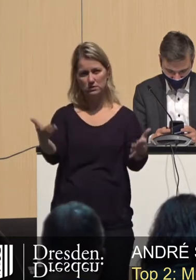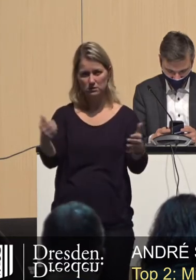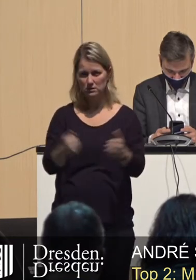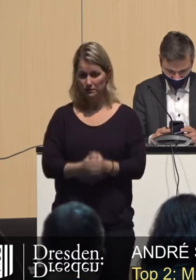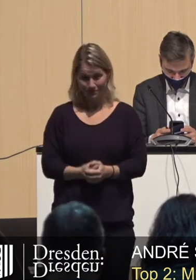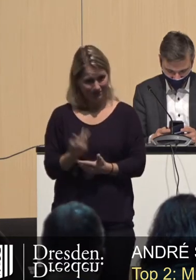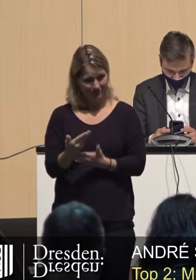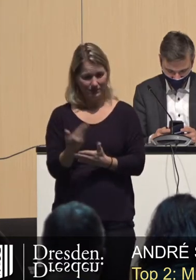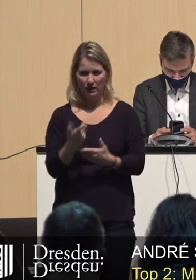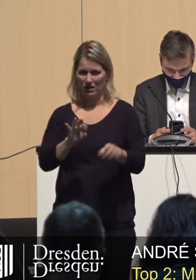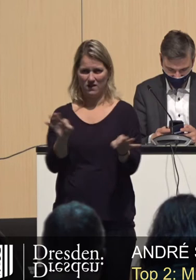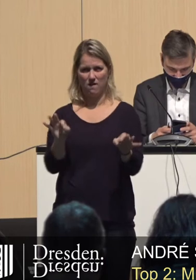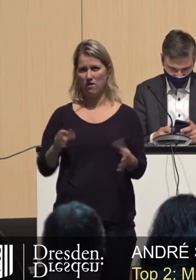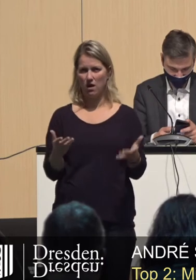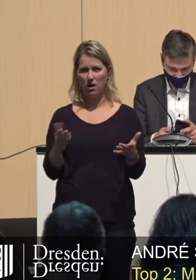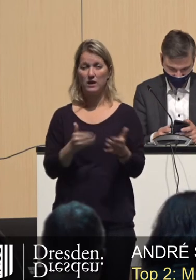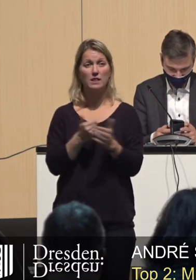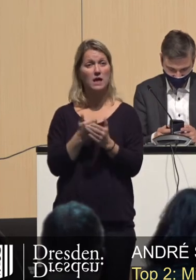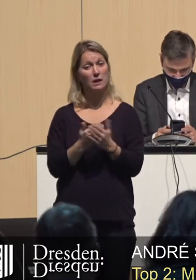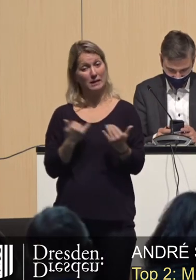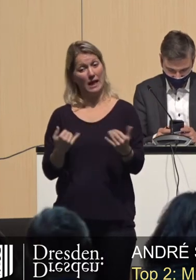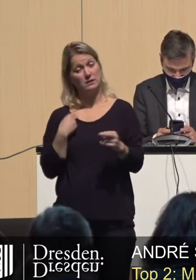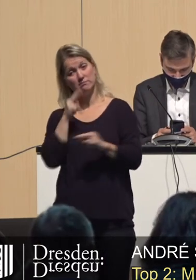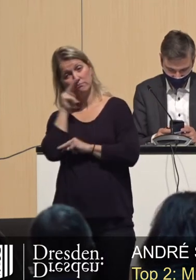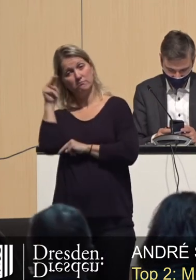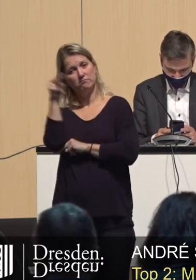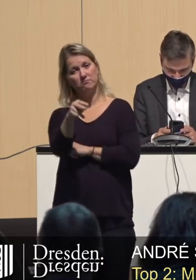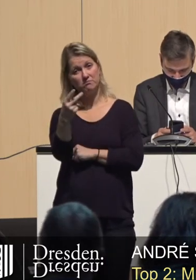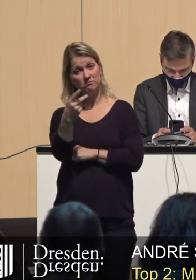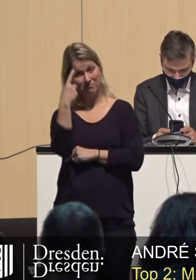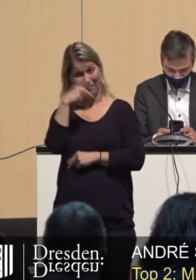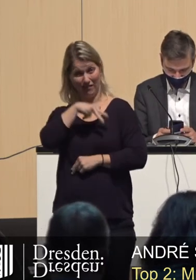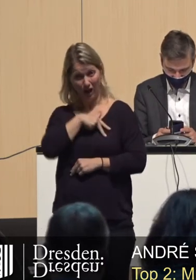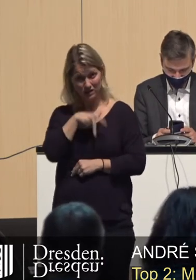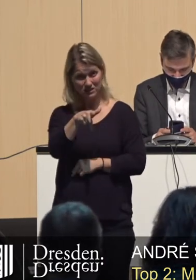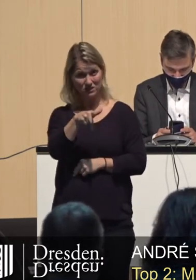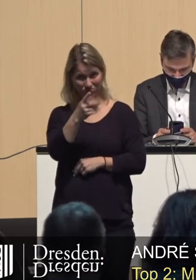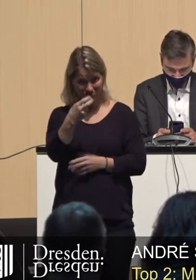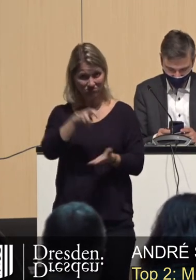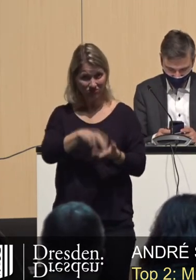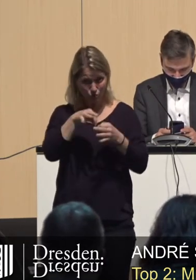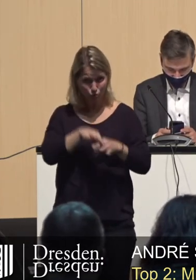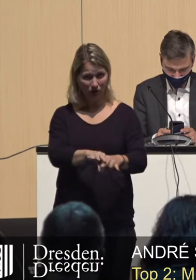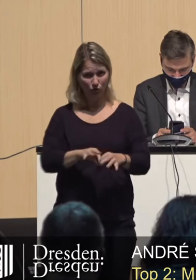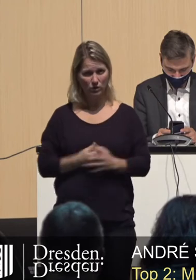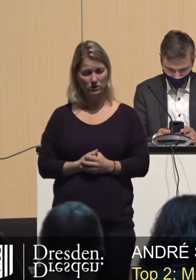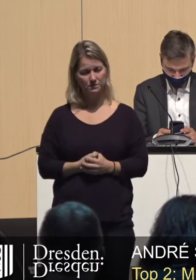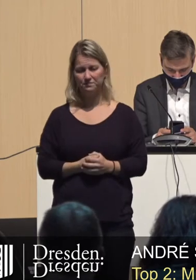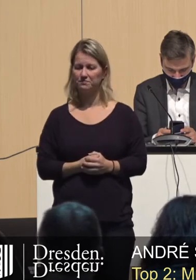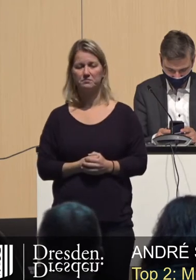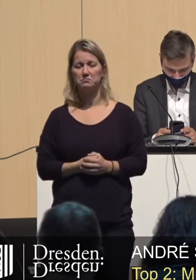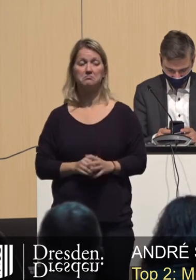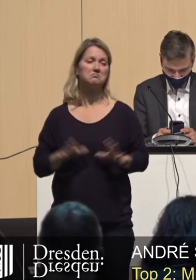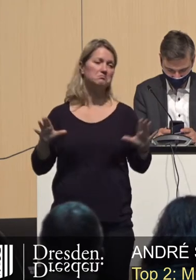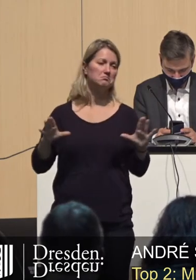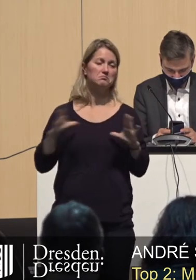eine Gefahr und deshalb ist es eben aus heutiger Sicht nicht realistisch, dass sie stattfinden werden. Der Stadtrat wird letztlich diese Entscheidung, ob